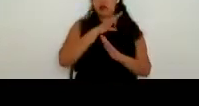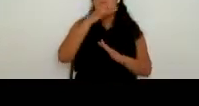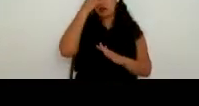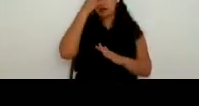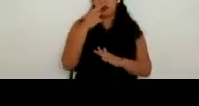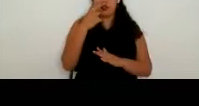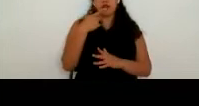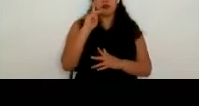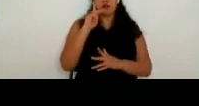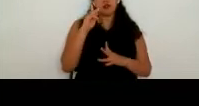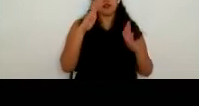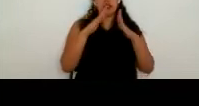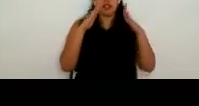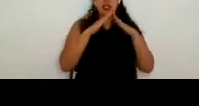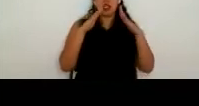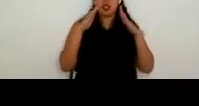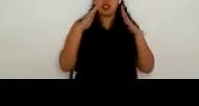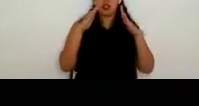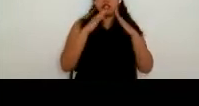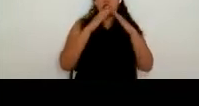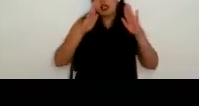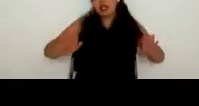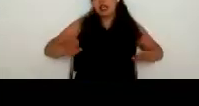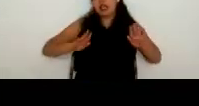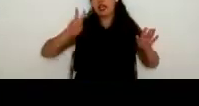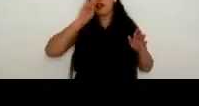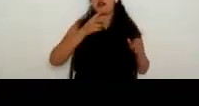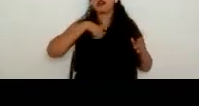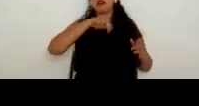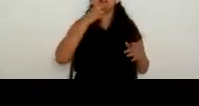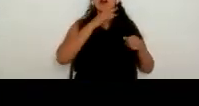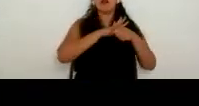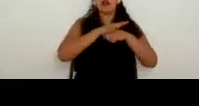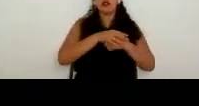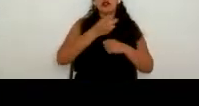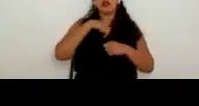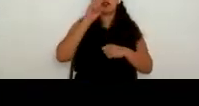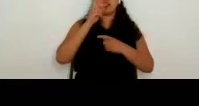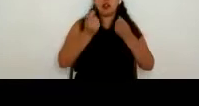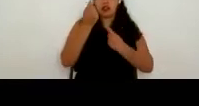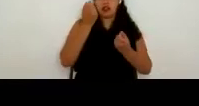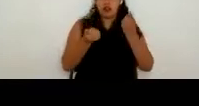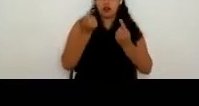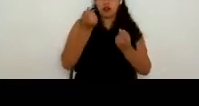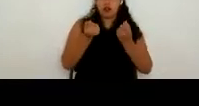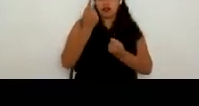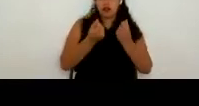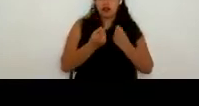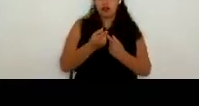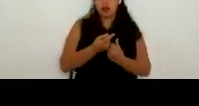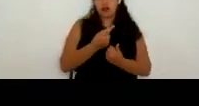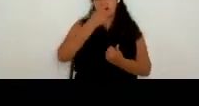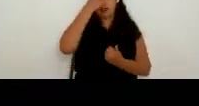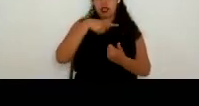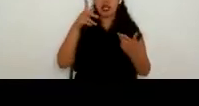características de la vivienda íbamos a utilizar y aquí vemos parte de ellos no la el tipo de tenencia que tiene que ver